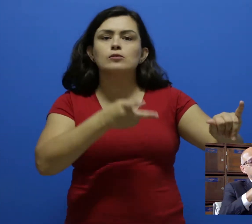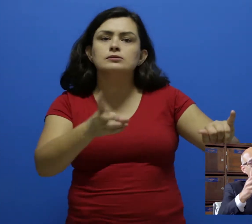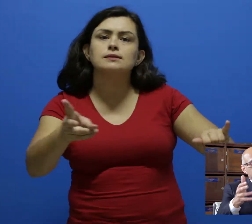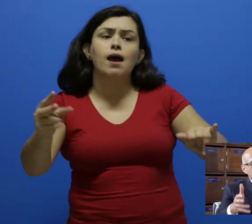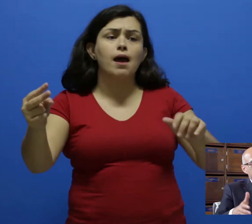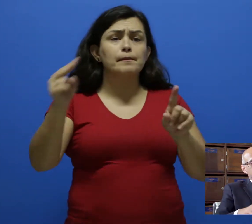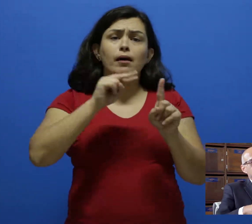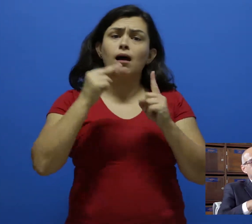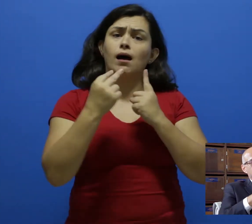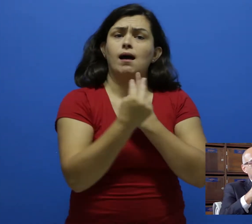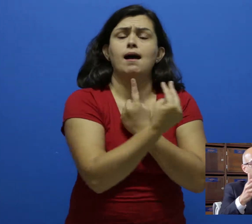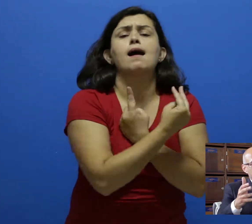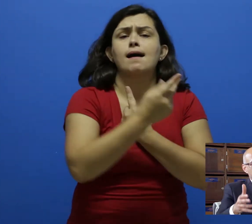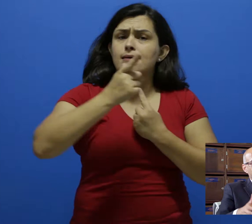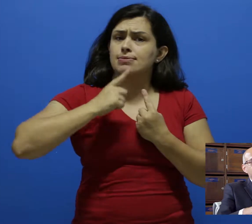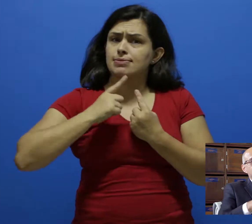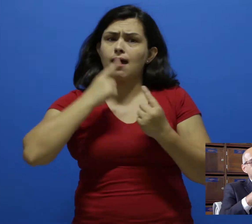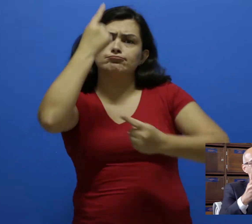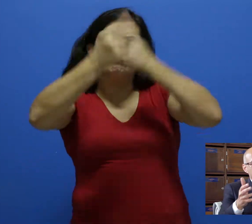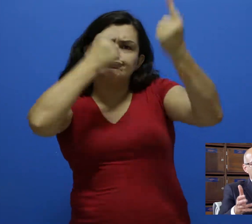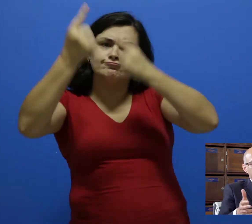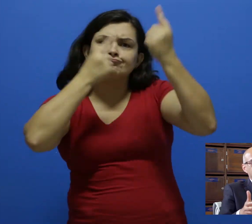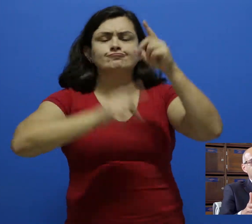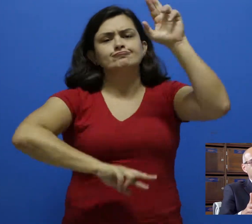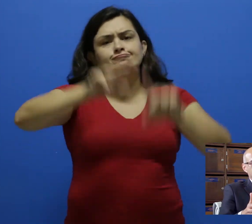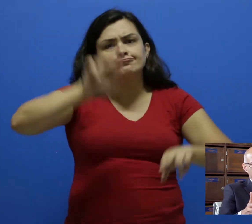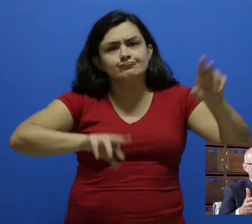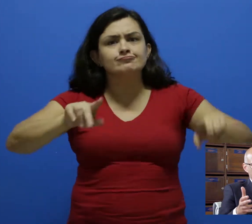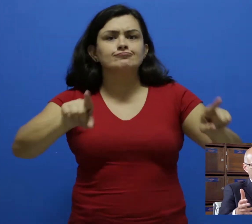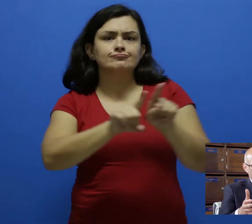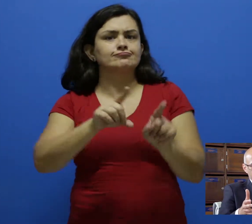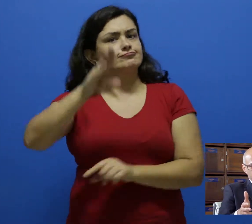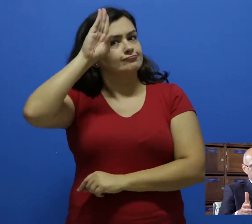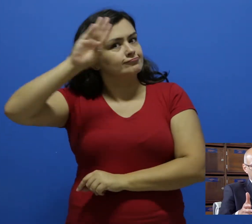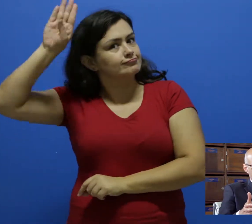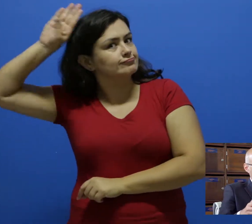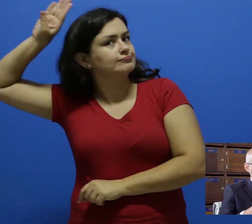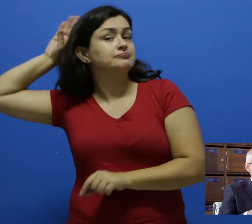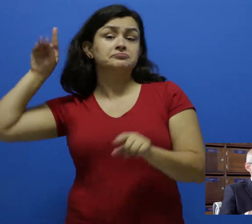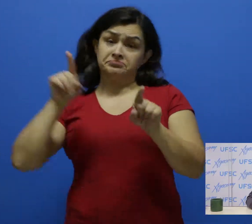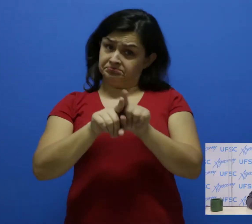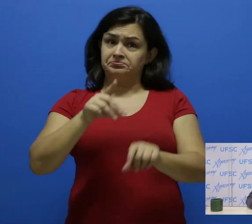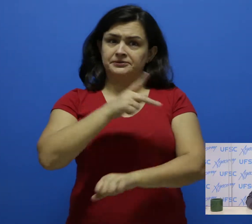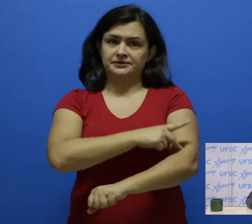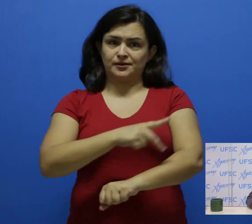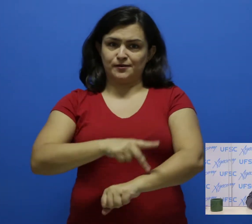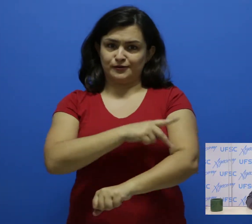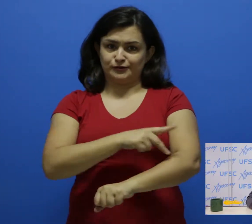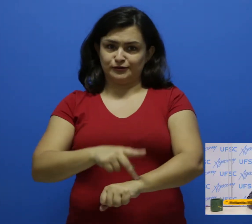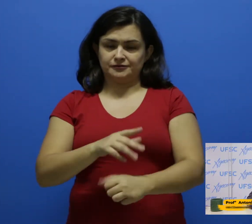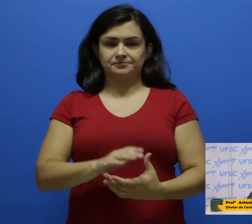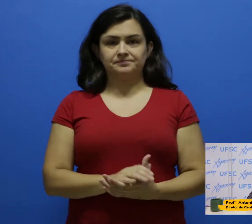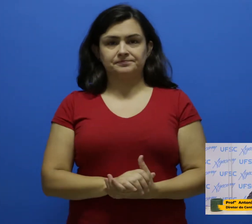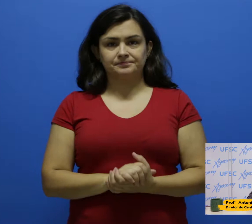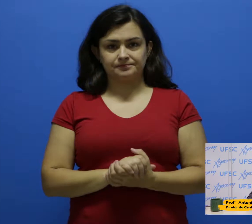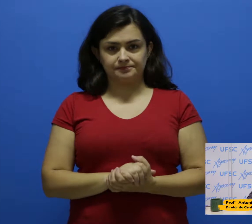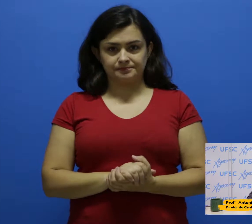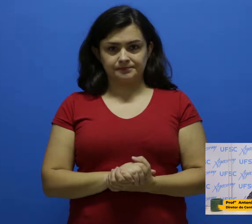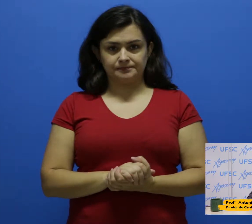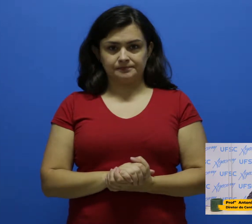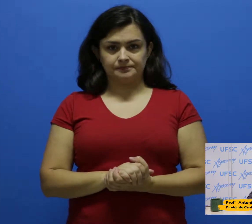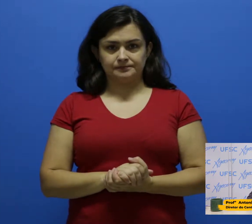pluralidade de concepções, de ideias e concepções acadêmicas, pedagógicas. Falar sobre liberdade de